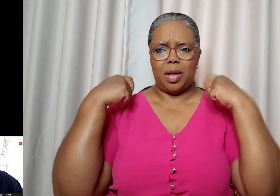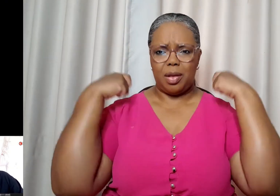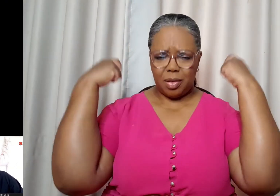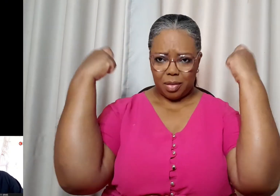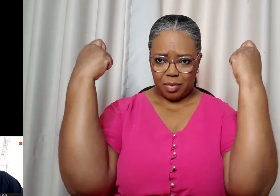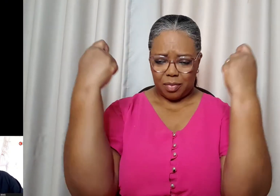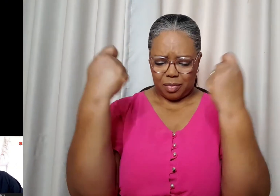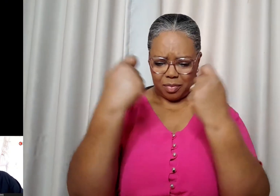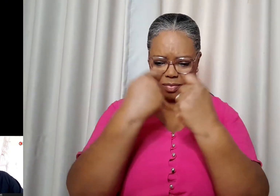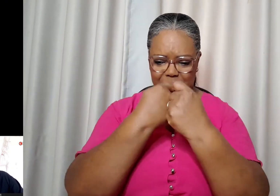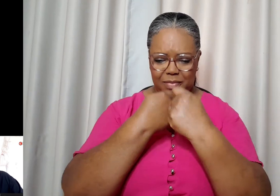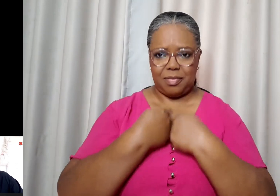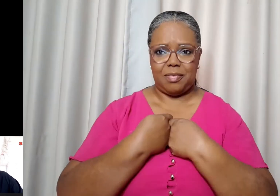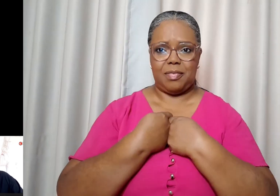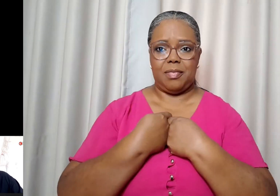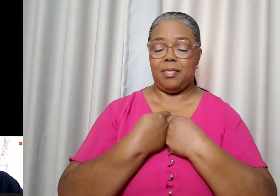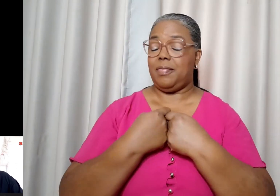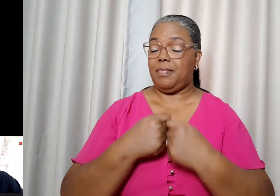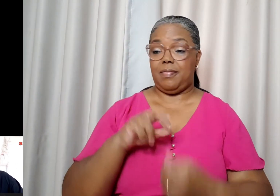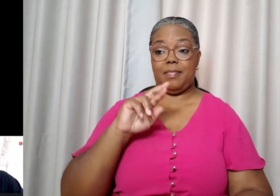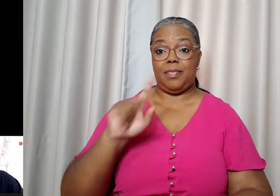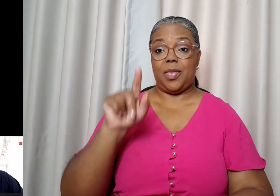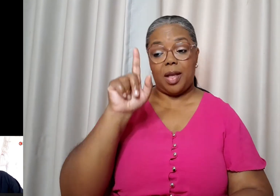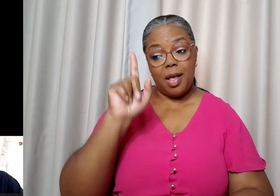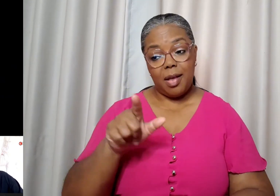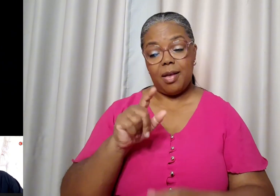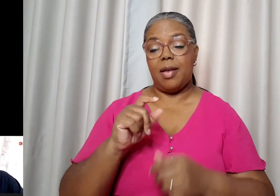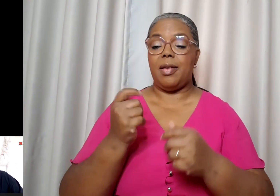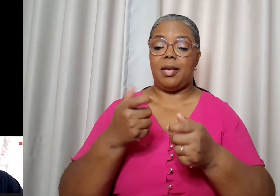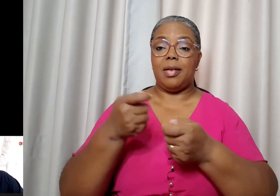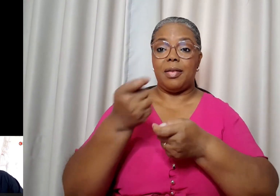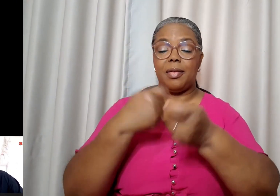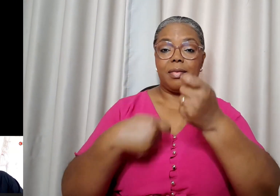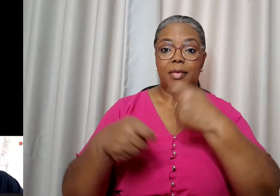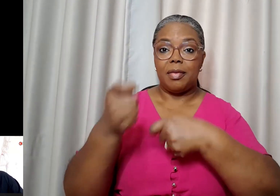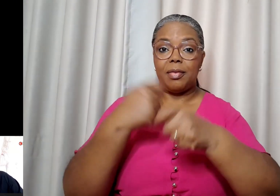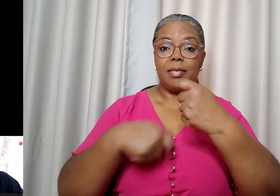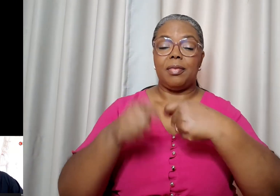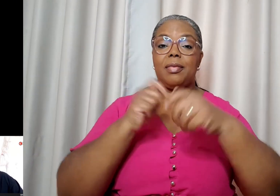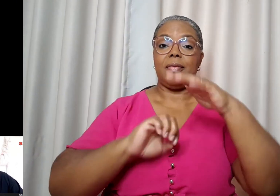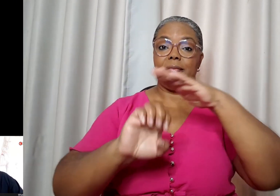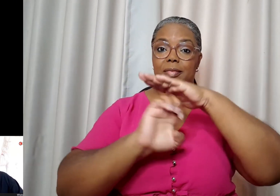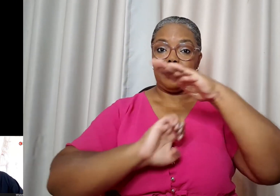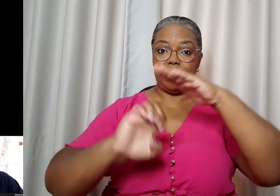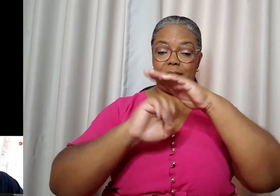verdade, era um administrador de empresa, de um negócio.